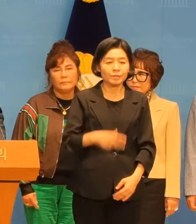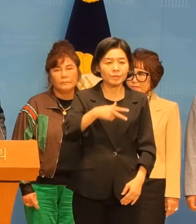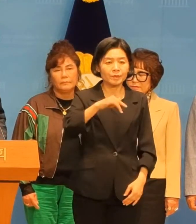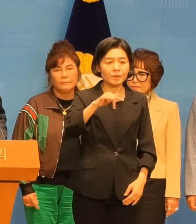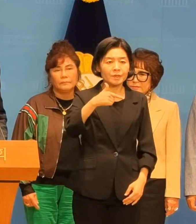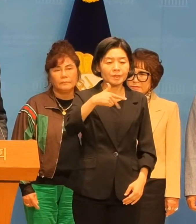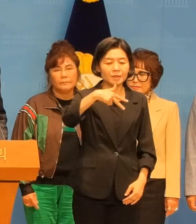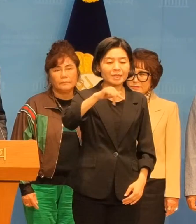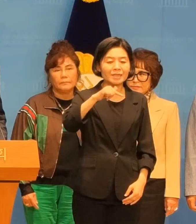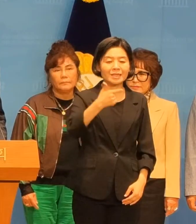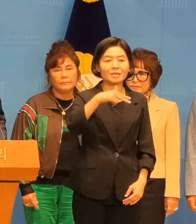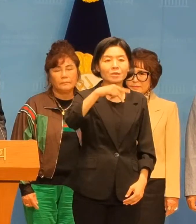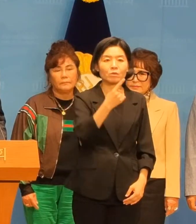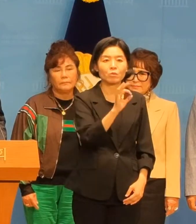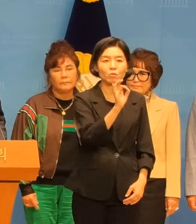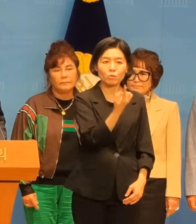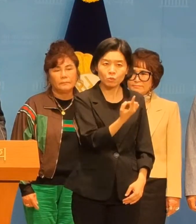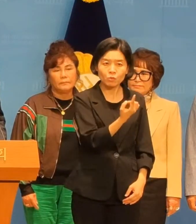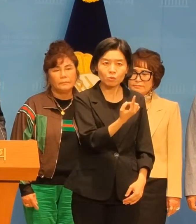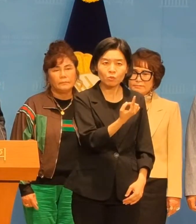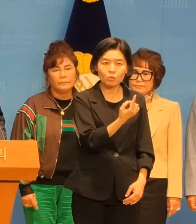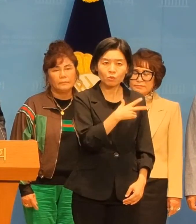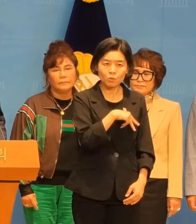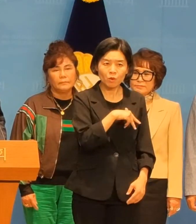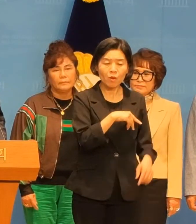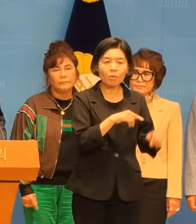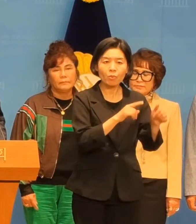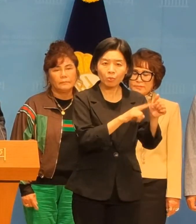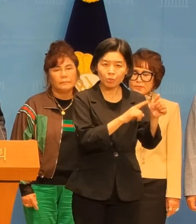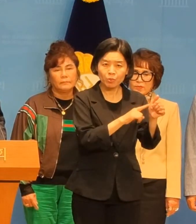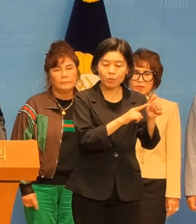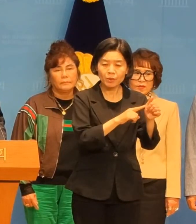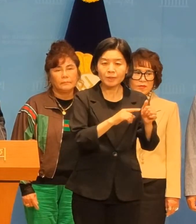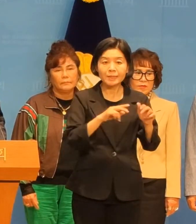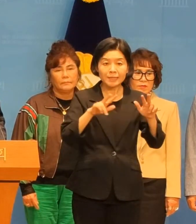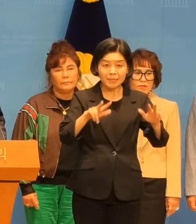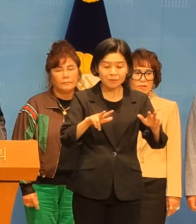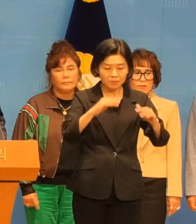진종호 국회의원은 본 사안에 대해